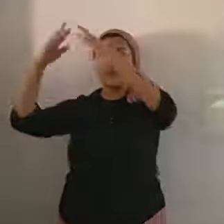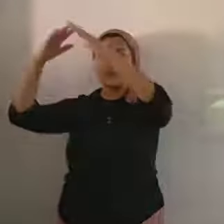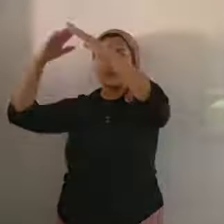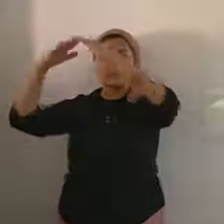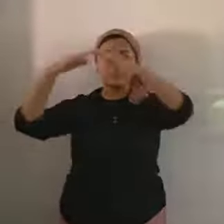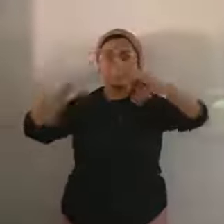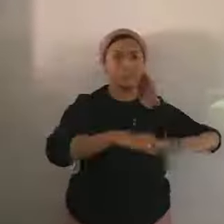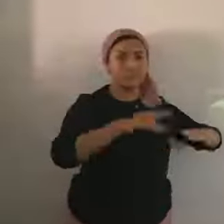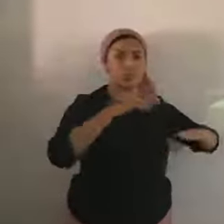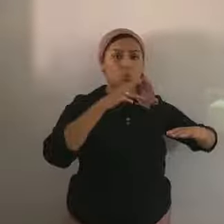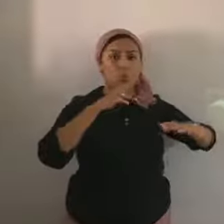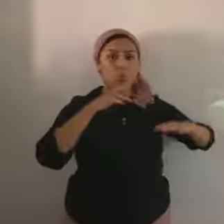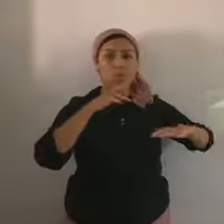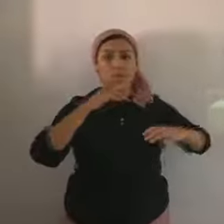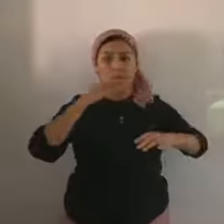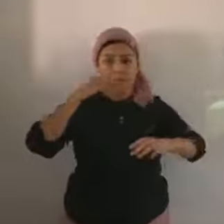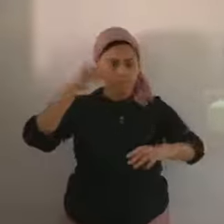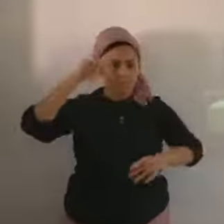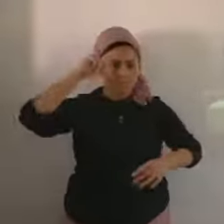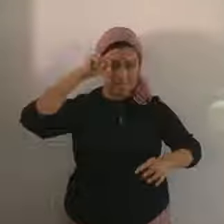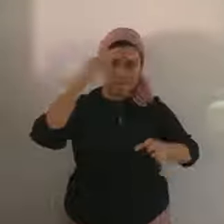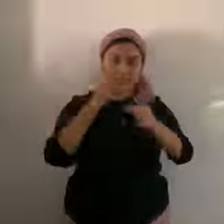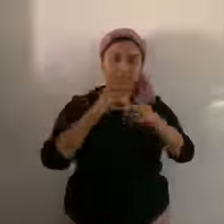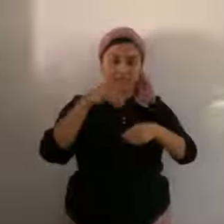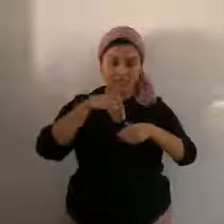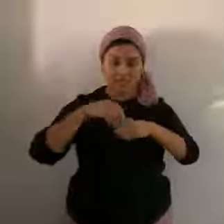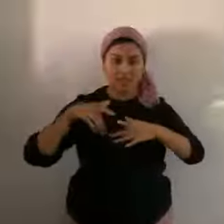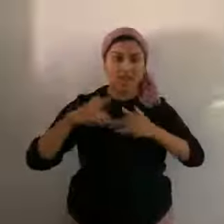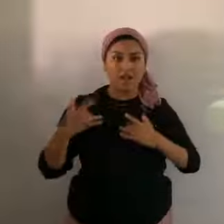mar, y no dudare en su corazón.